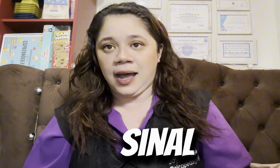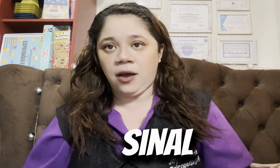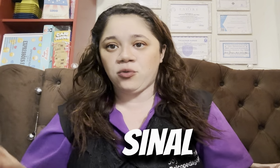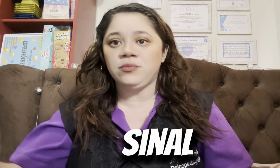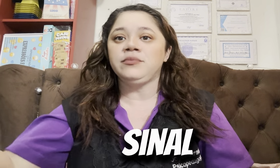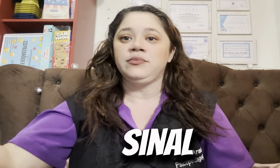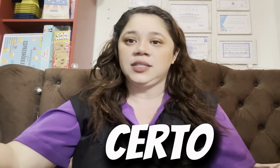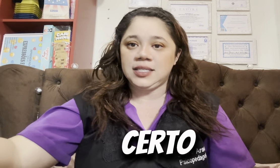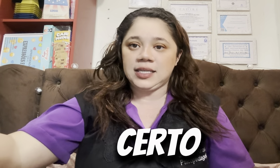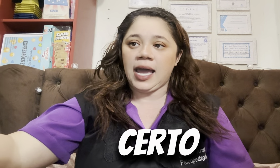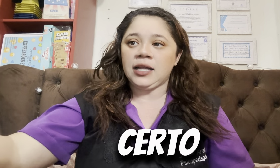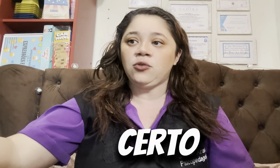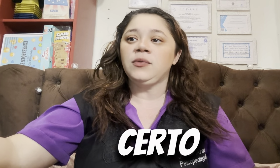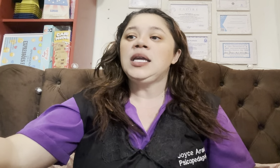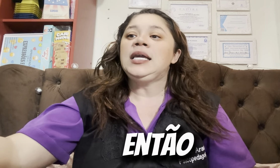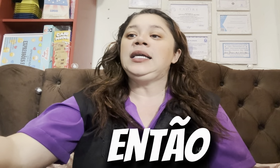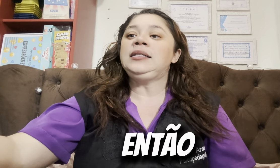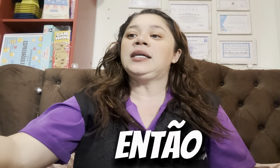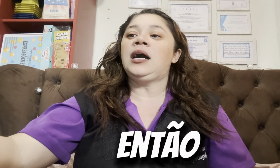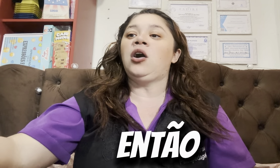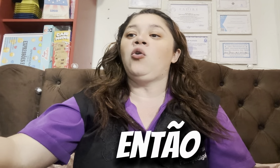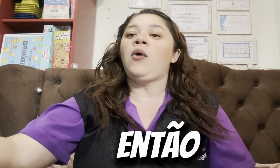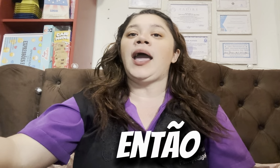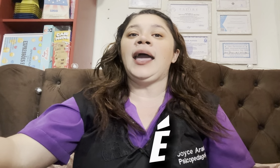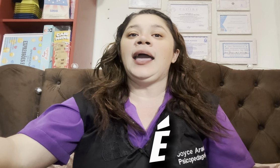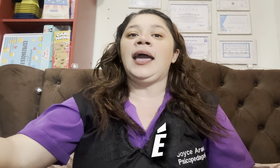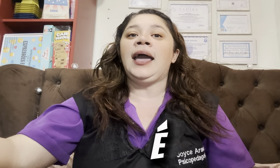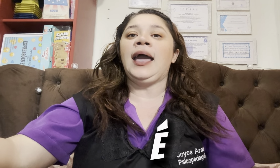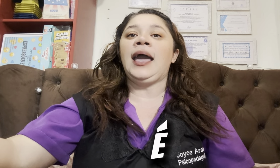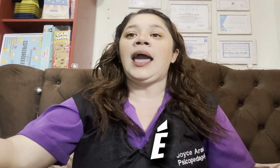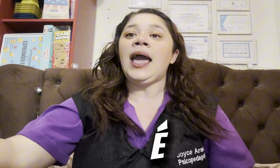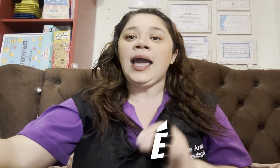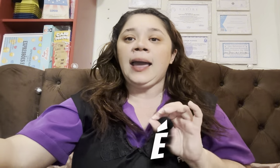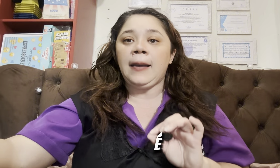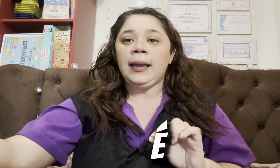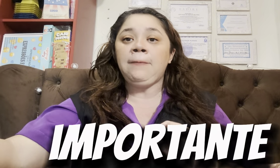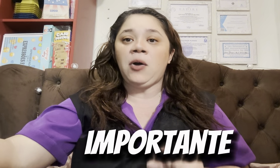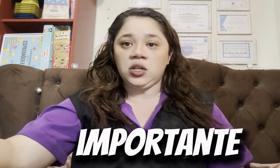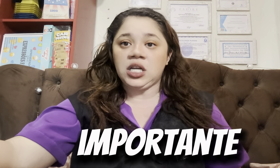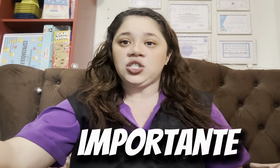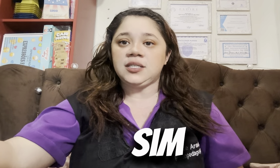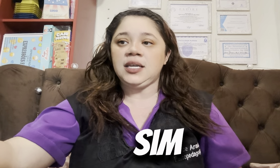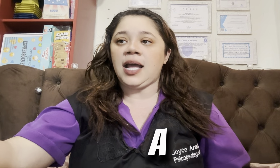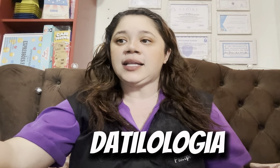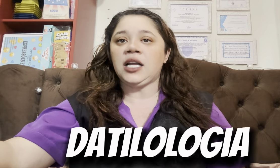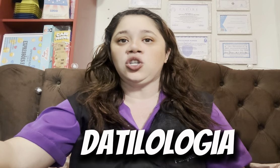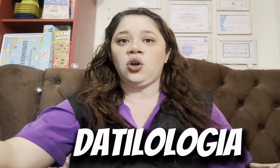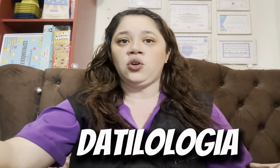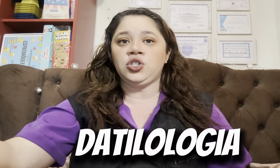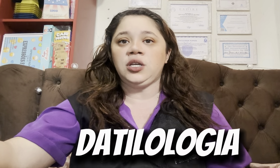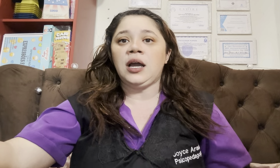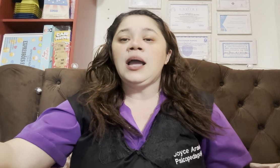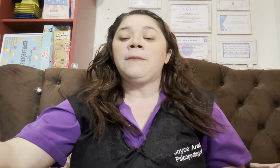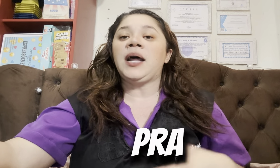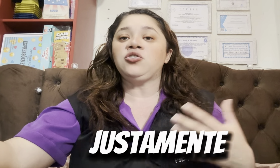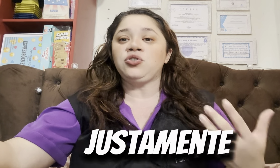sinal, certo? Então, é importante sim a datilologia para